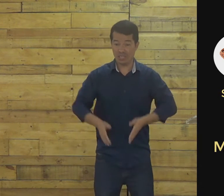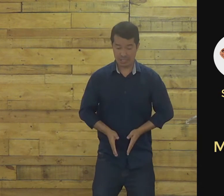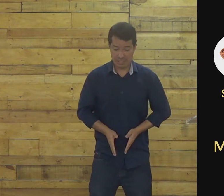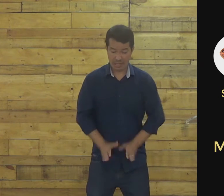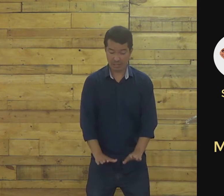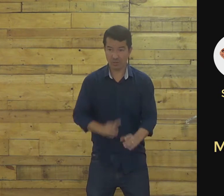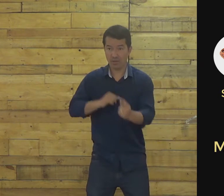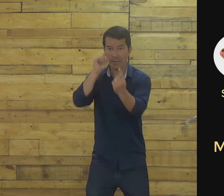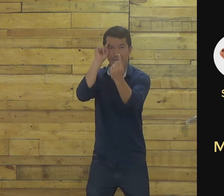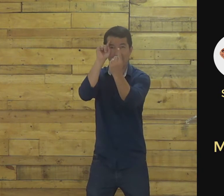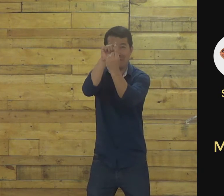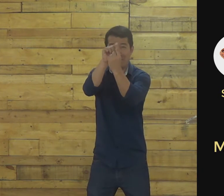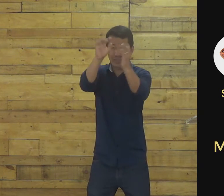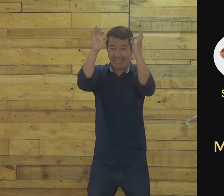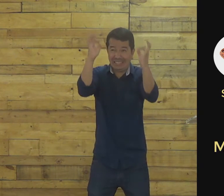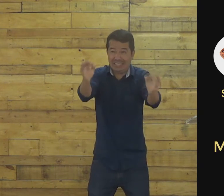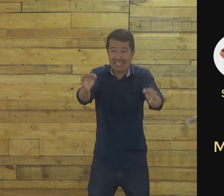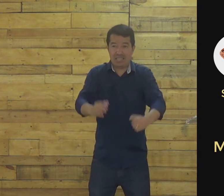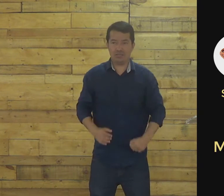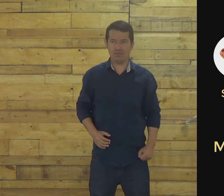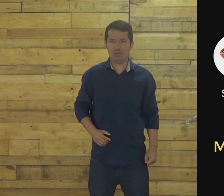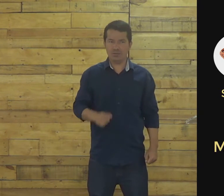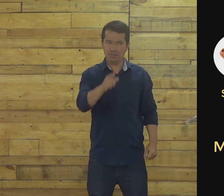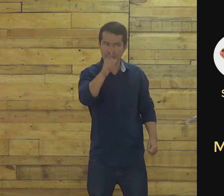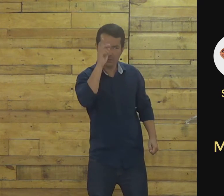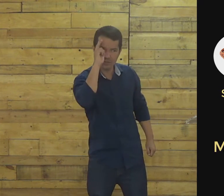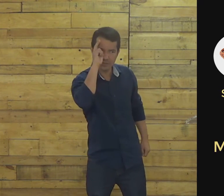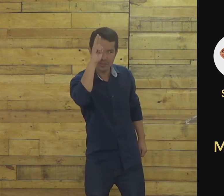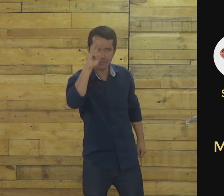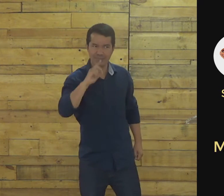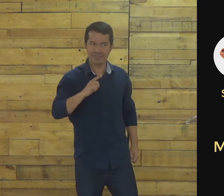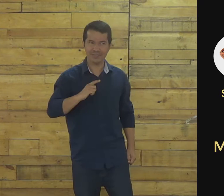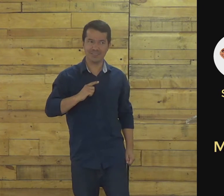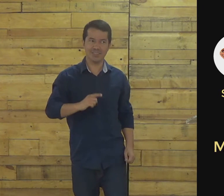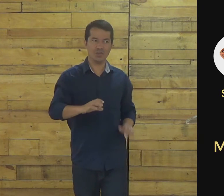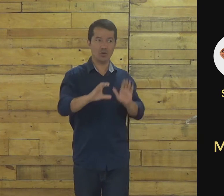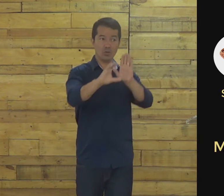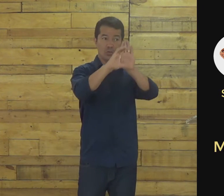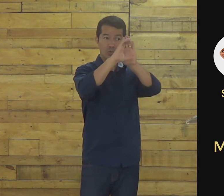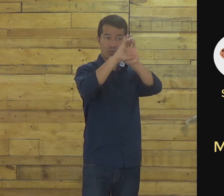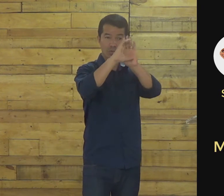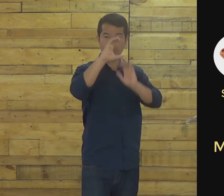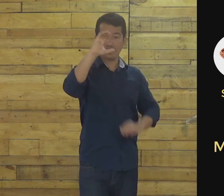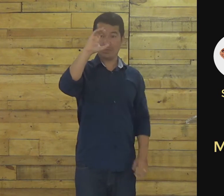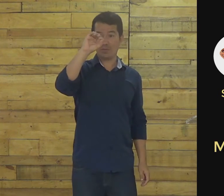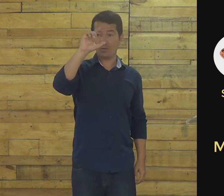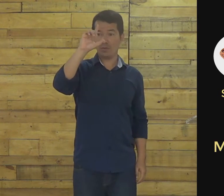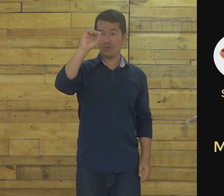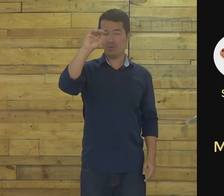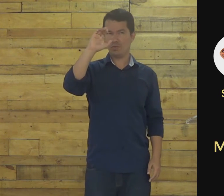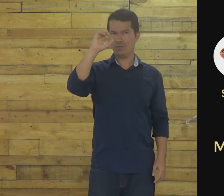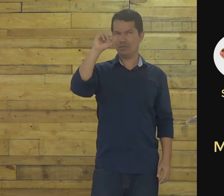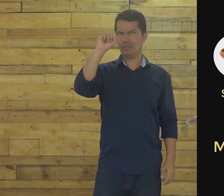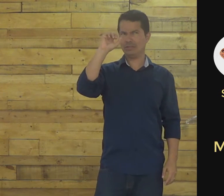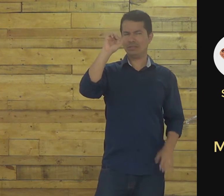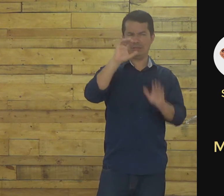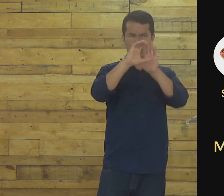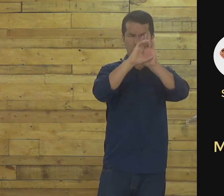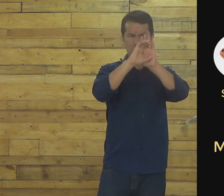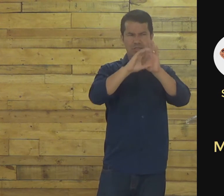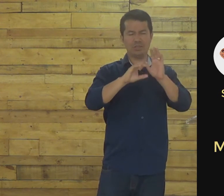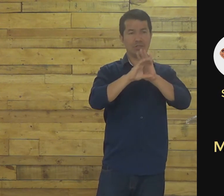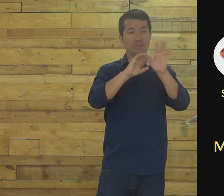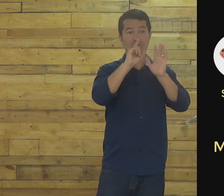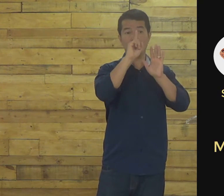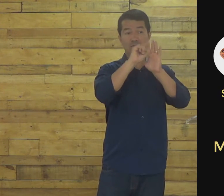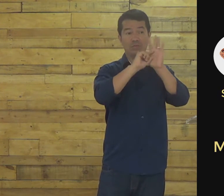E chega um momento que ela quase se acaba. Nós nascemos com um propósito, com um objetivo. Lá em